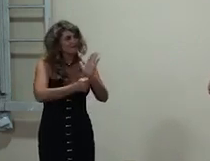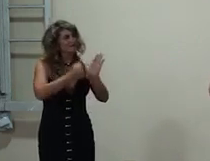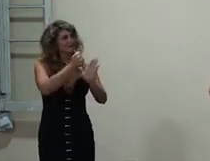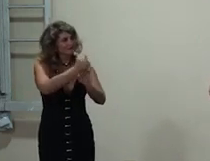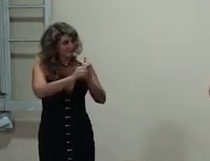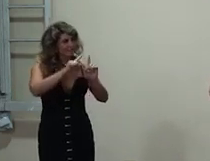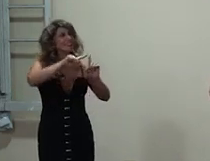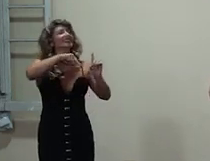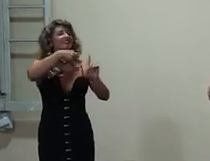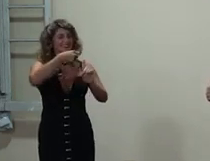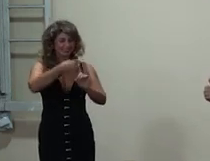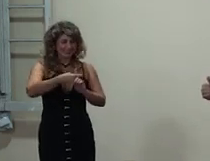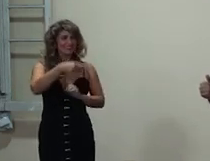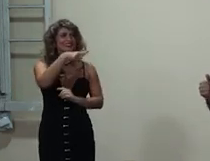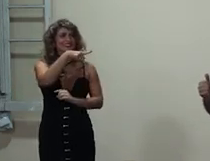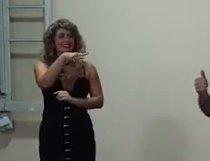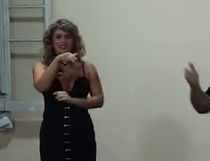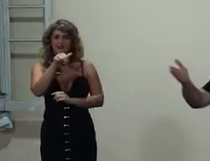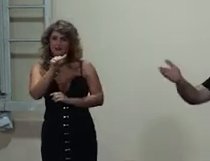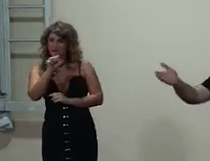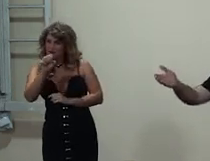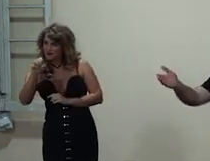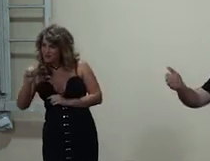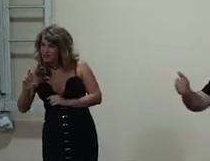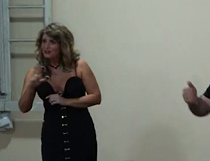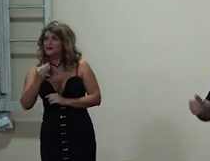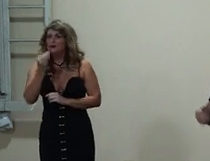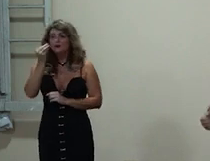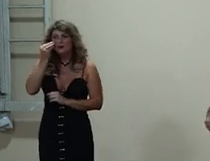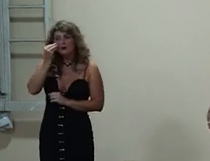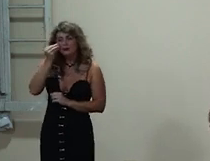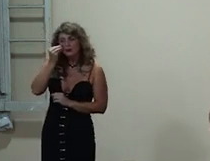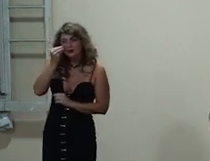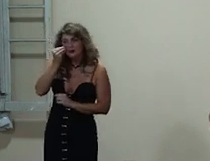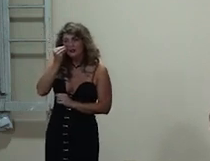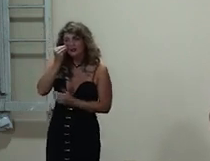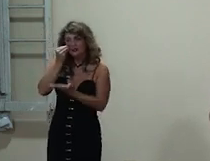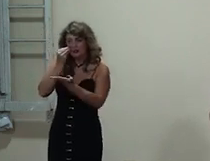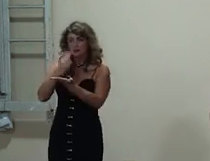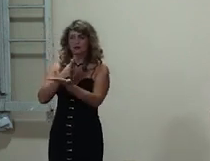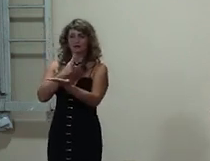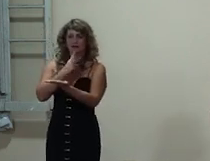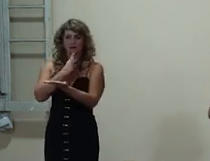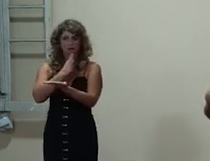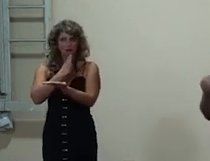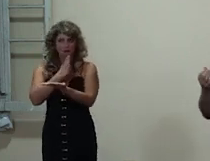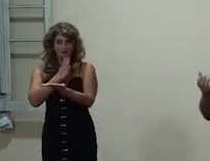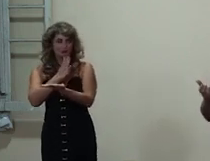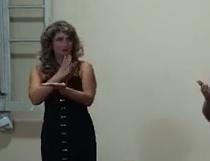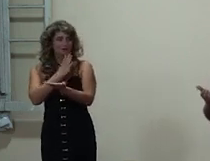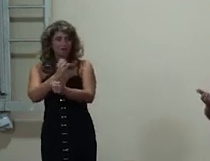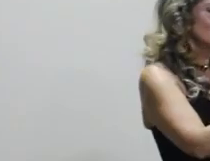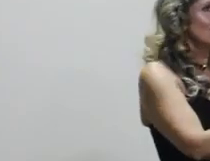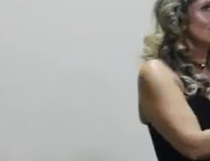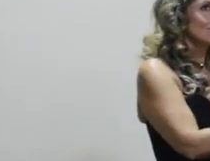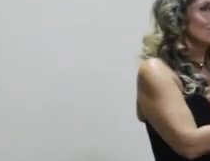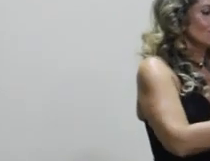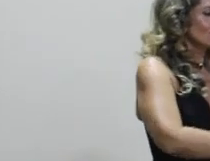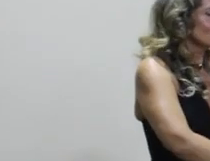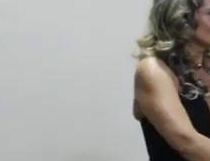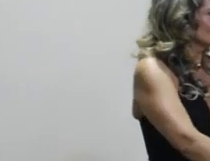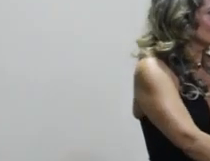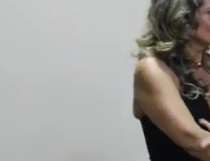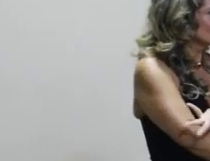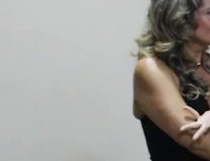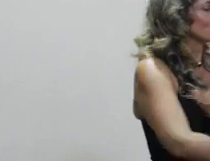do Passos, né, eu tive a oportunidade, Eduardo, de conhecer e realmente me emocionar